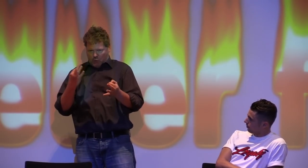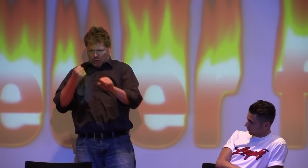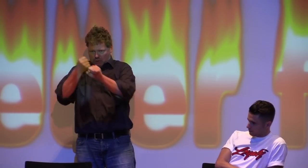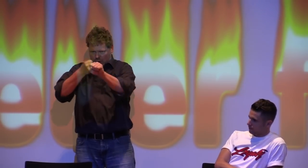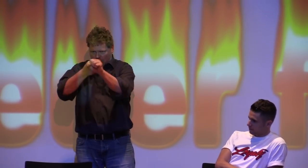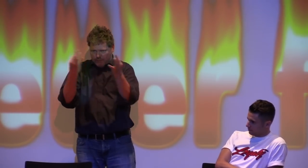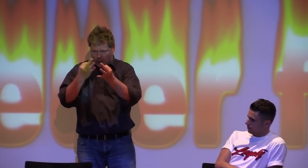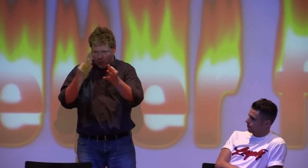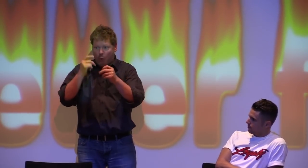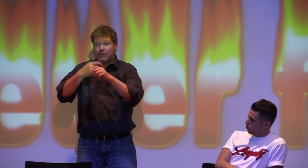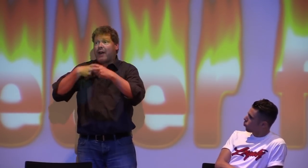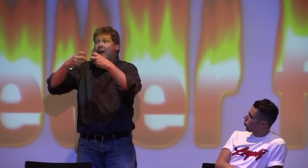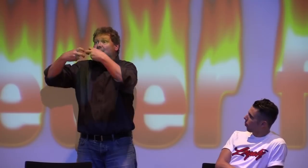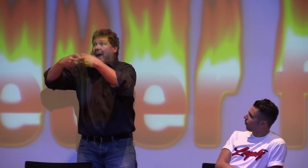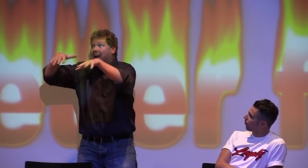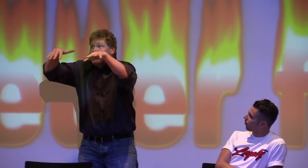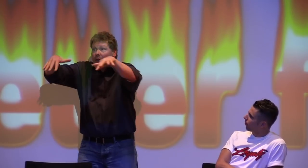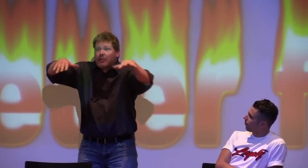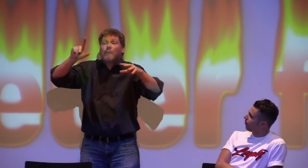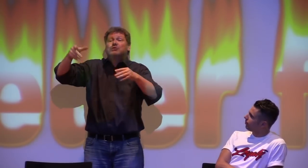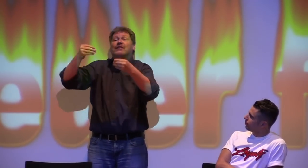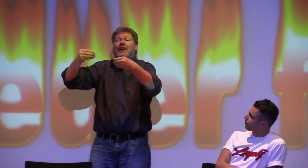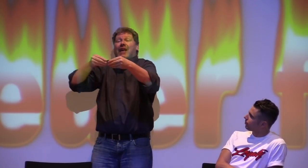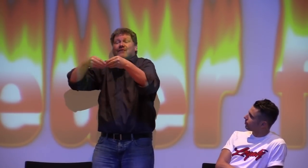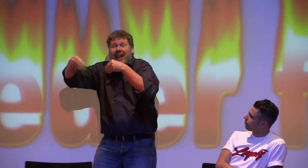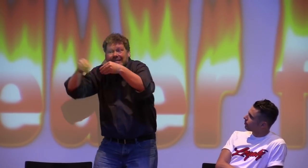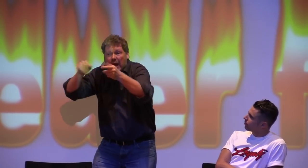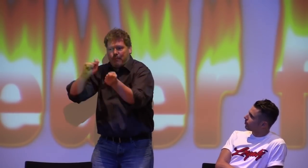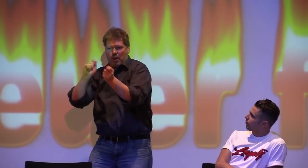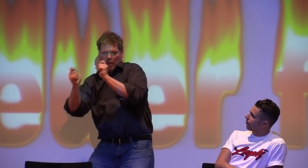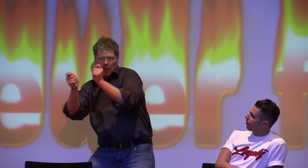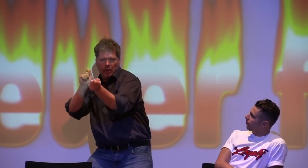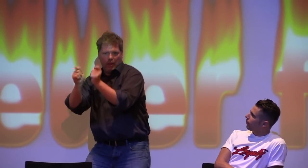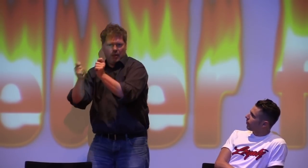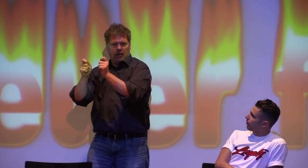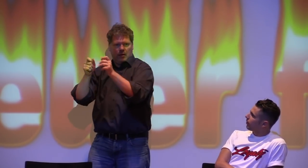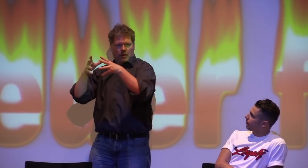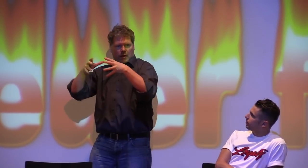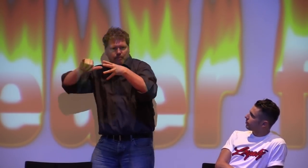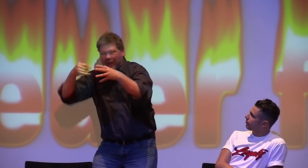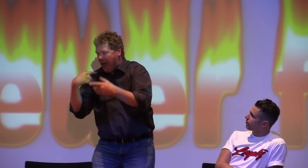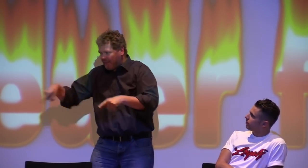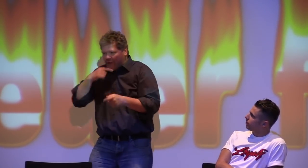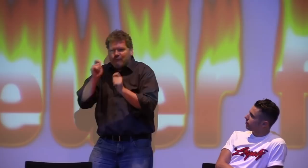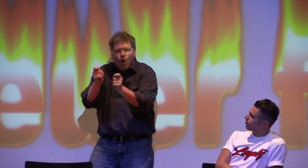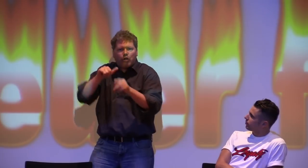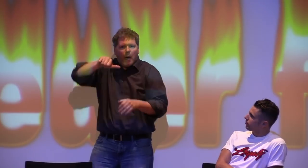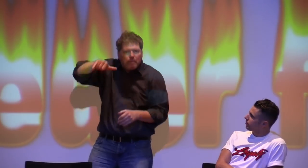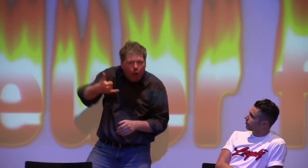Weil wir wissen, was wir brauchen. Wir brauchen die Gebärdensprache. Das ist das, wofür wir kämpfen. Wir brauchen eine gewisse Flexibilität im